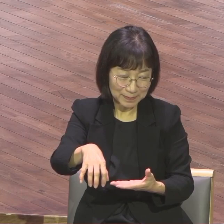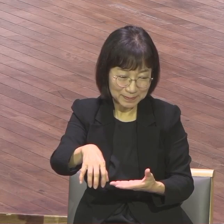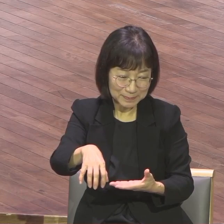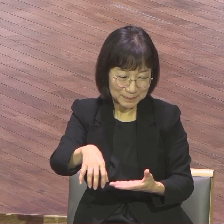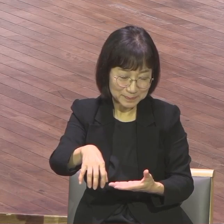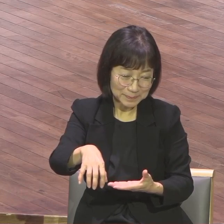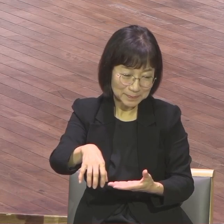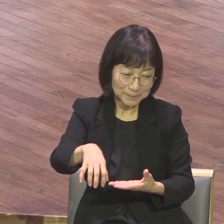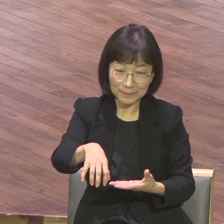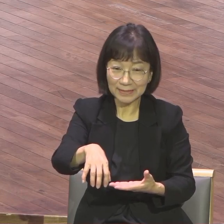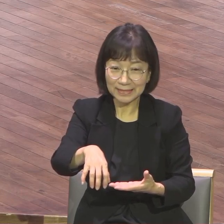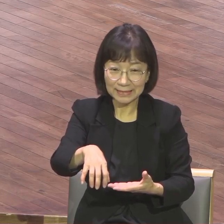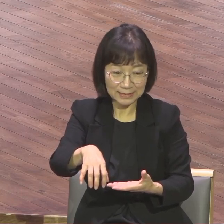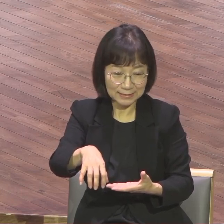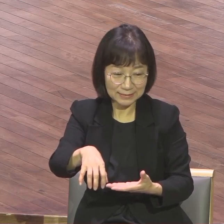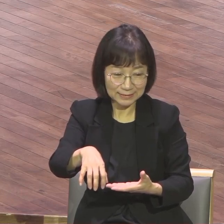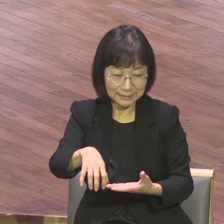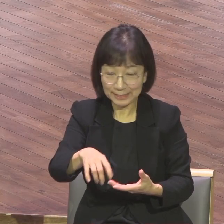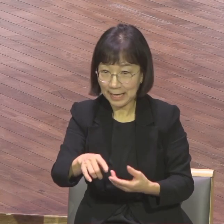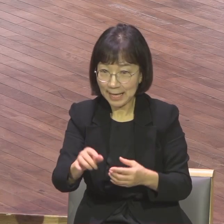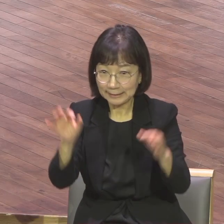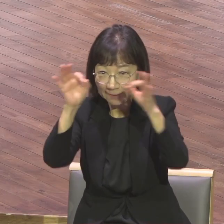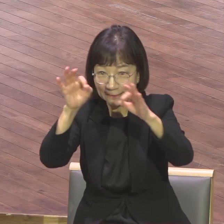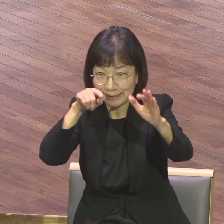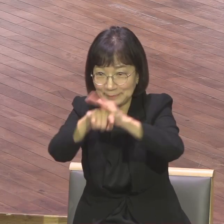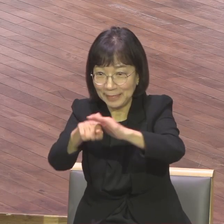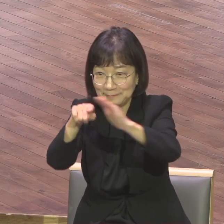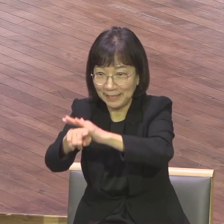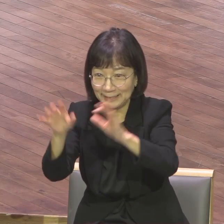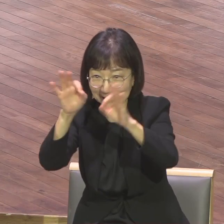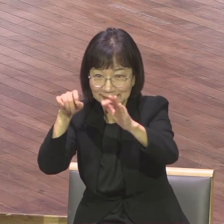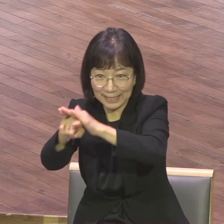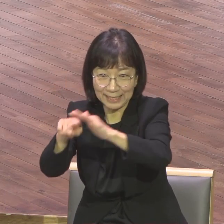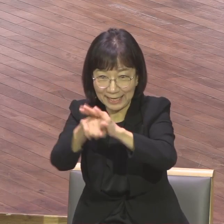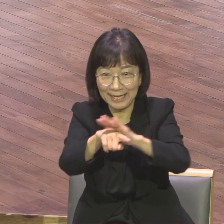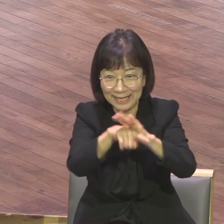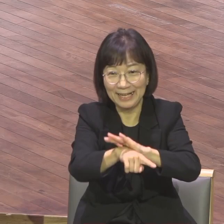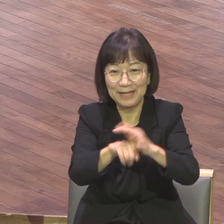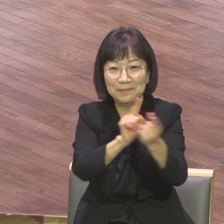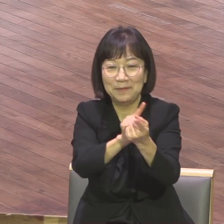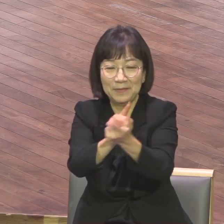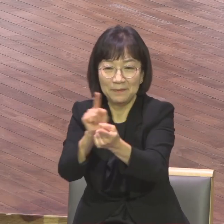거기에 있는 인분들을 찾아가게 만드는 거요. 그래서 구원 목적이 뭐냐,